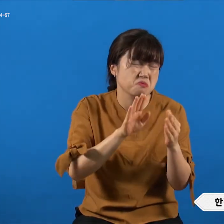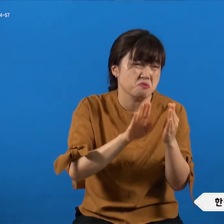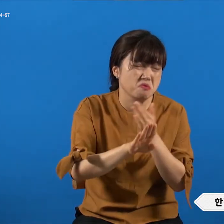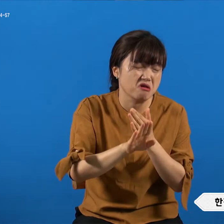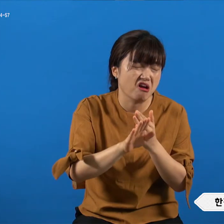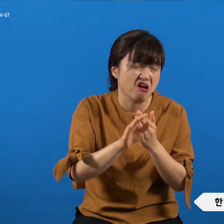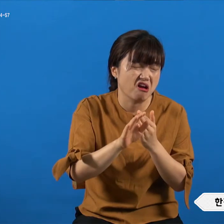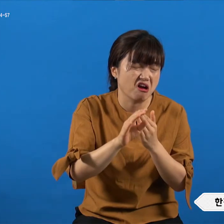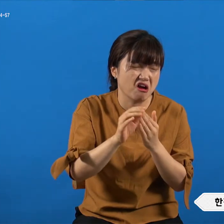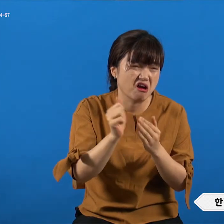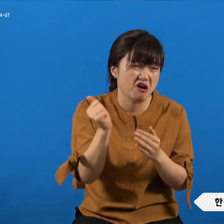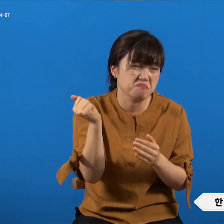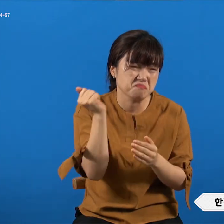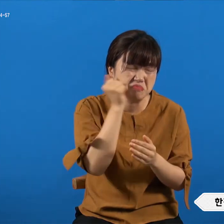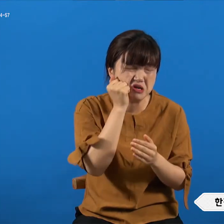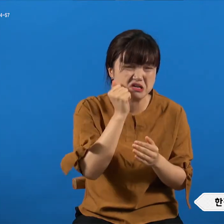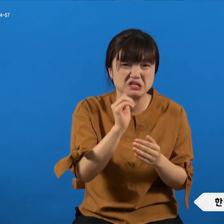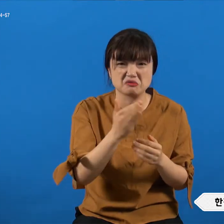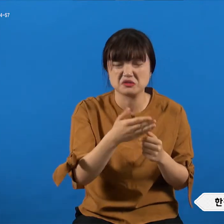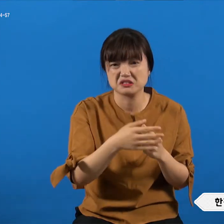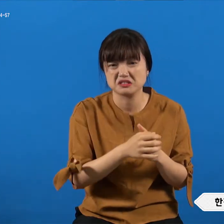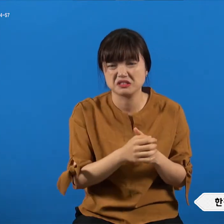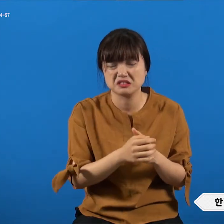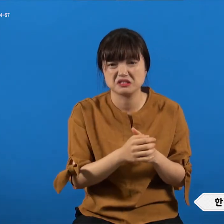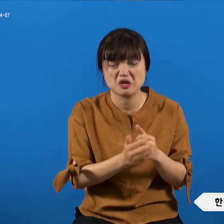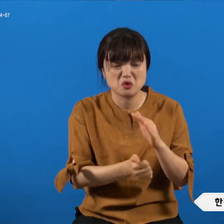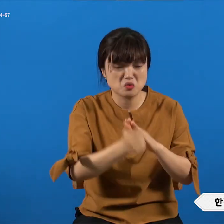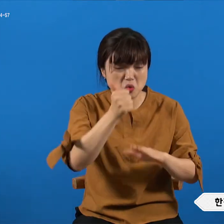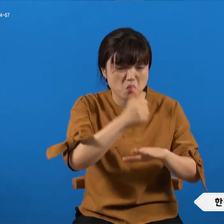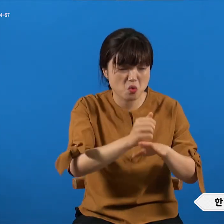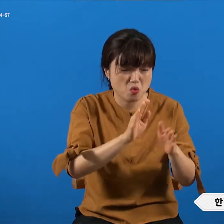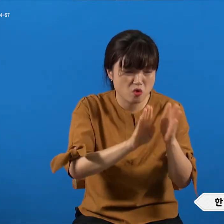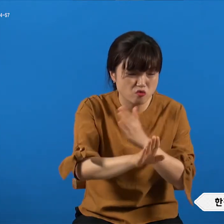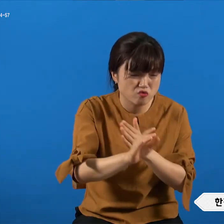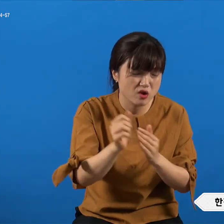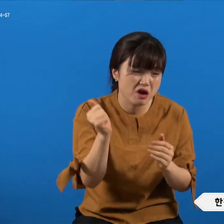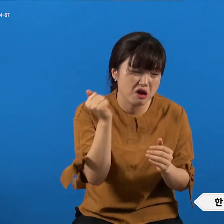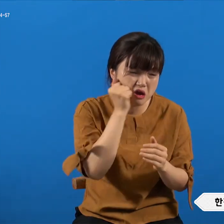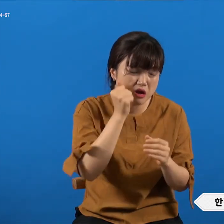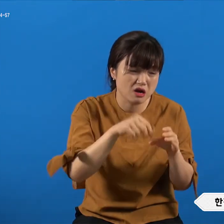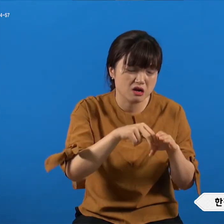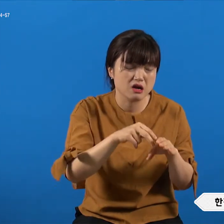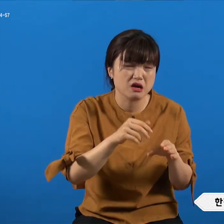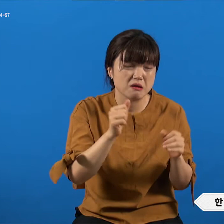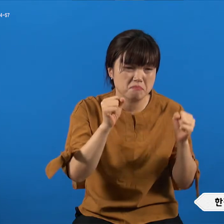이후에 잘못될 것 같으면 성공 안 하는 것이 100번 낫습니다.